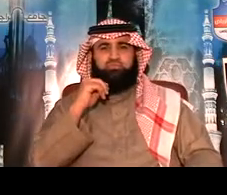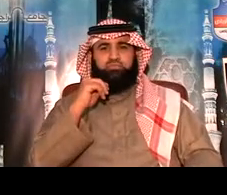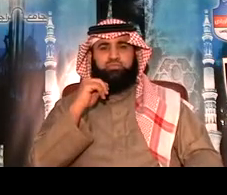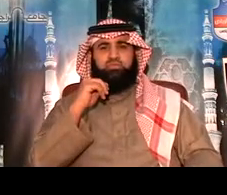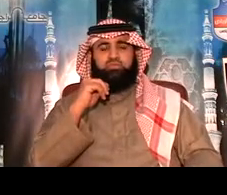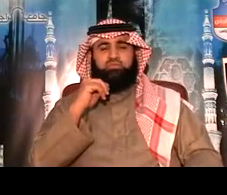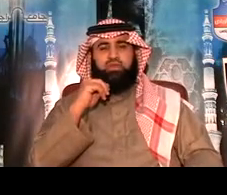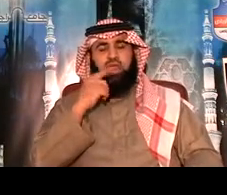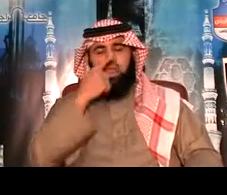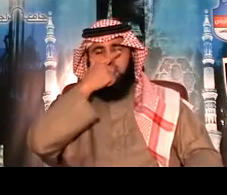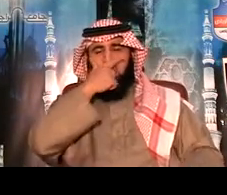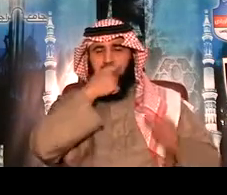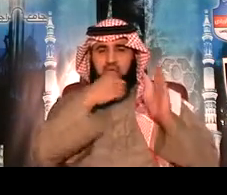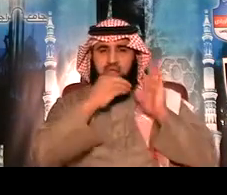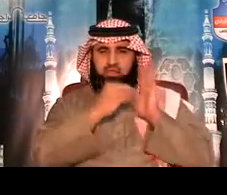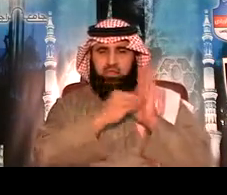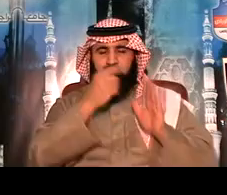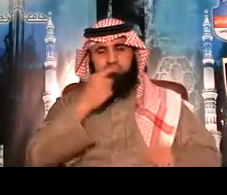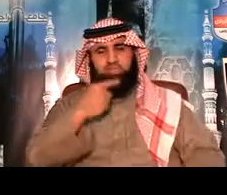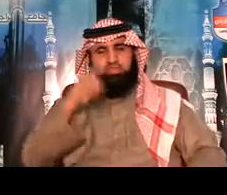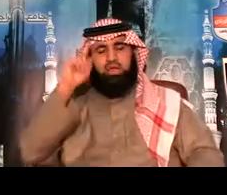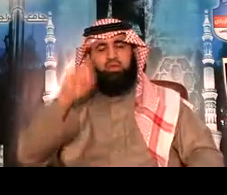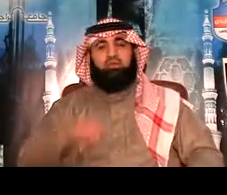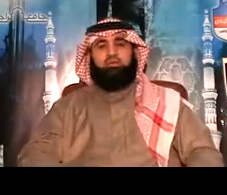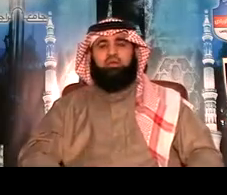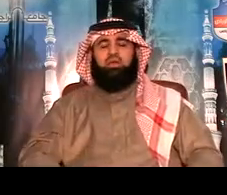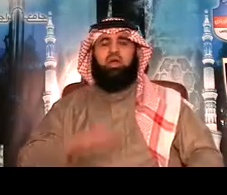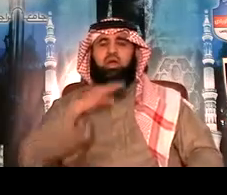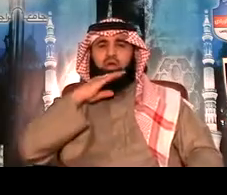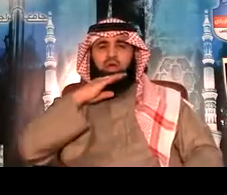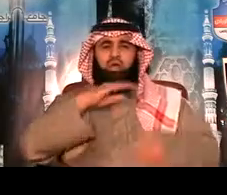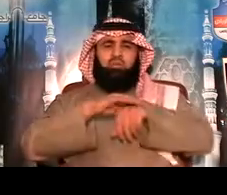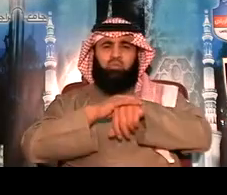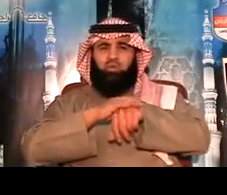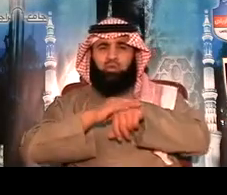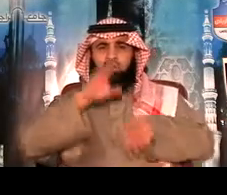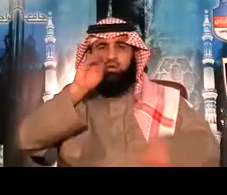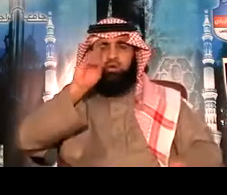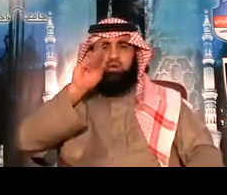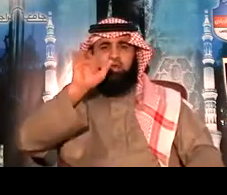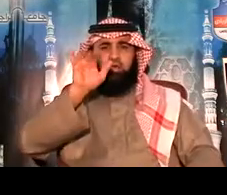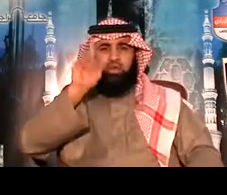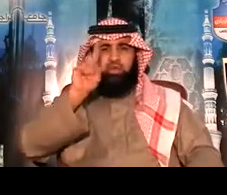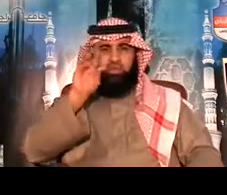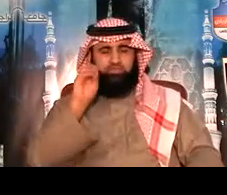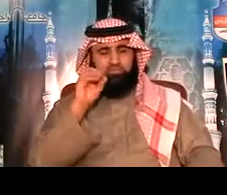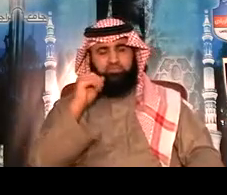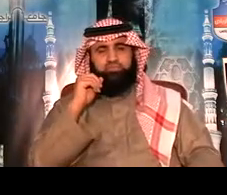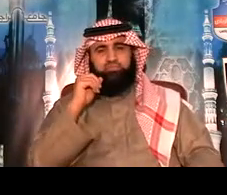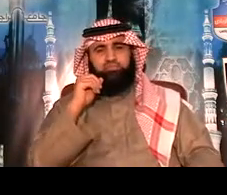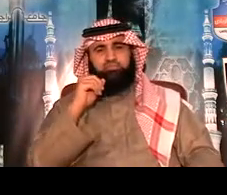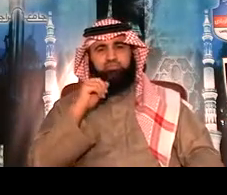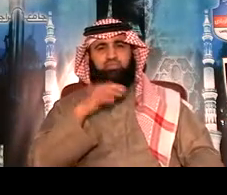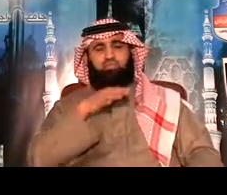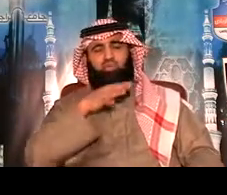والنسائي بإسناد حسن. وعن أبي هريرة رضي الله عنه أن رسول الله صلى الله عليه